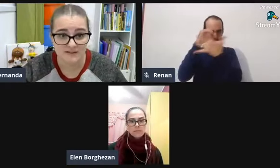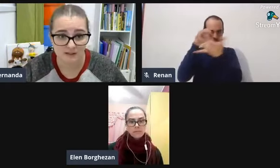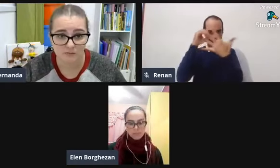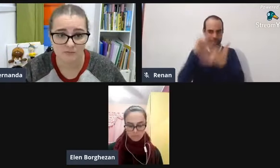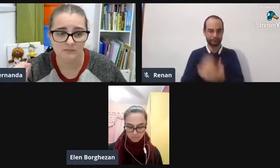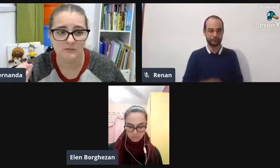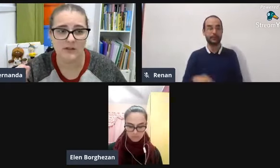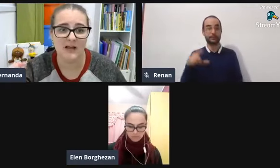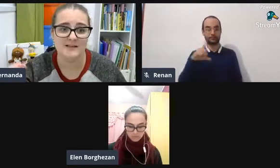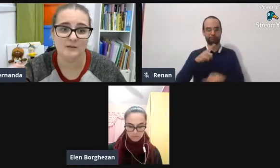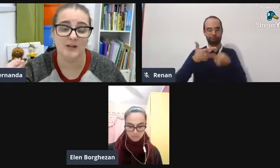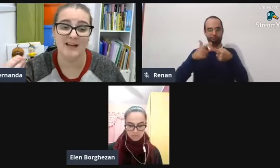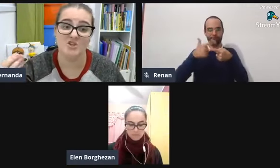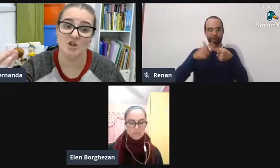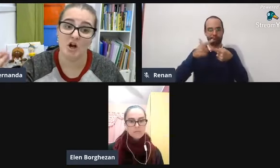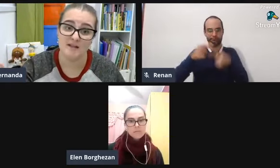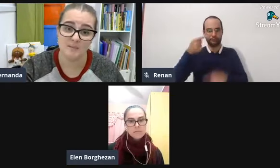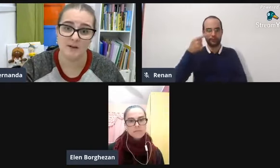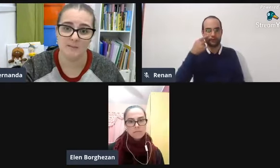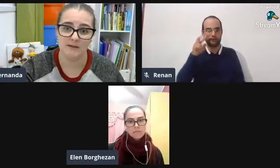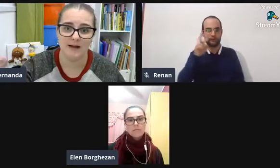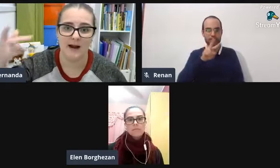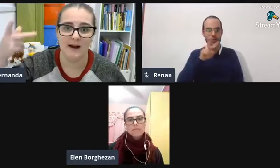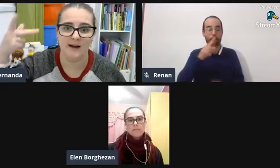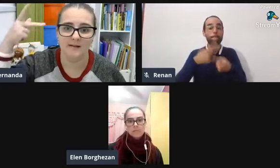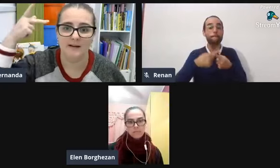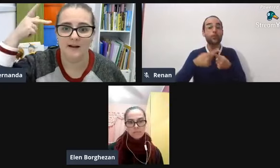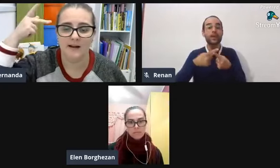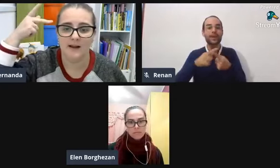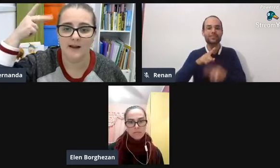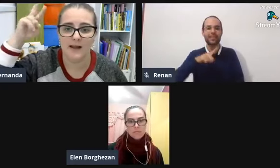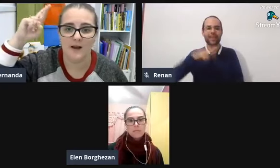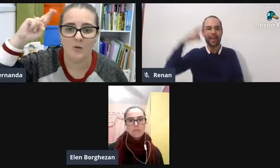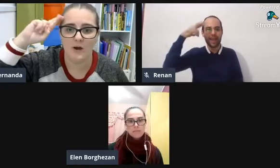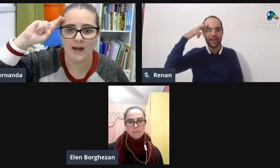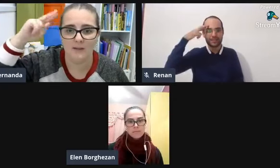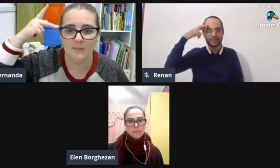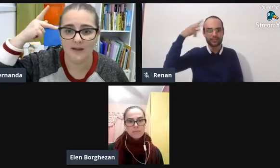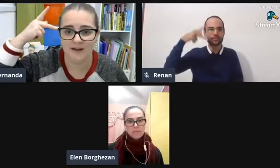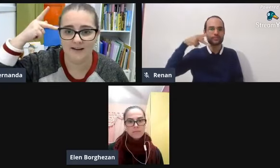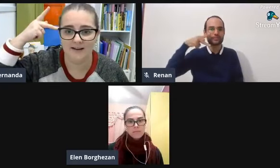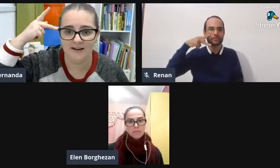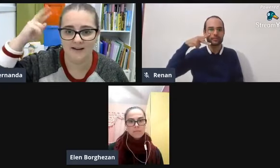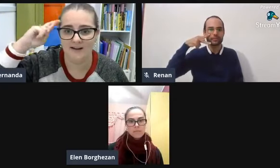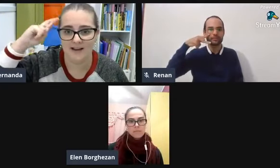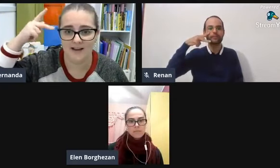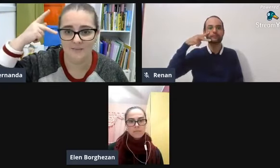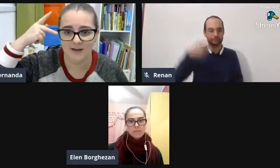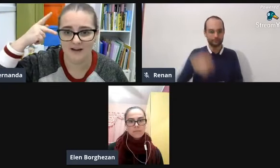de visão em razão da retinose pigmentar, é o RP,